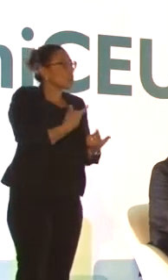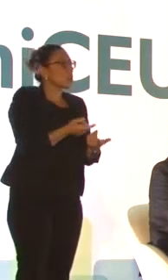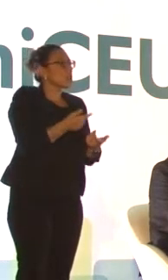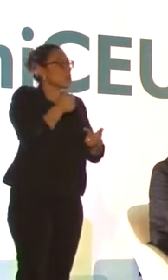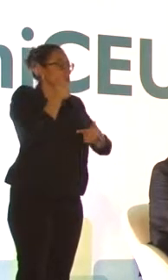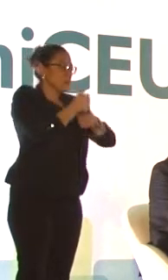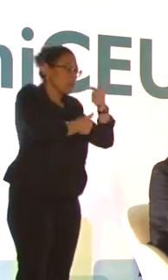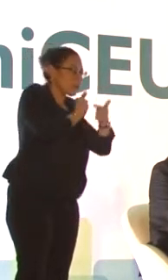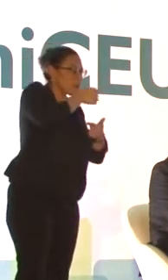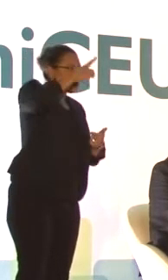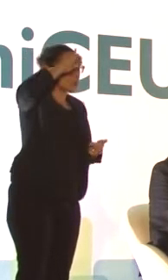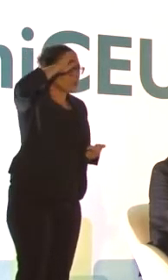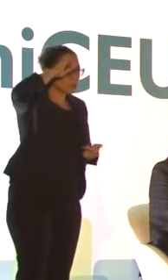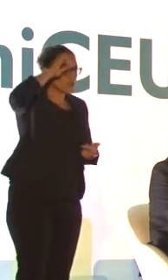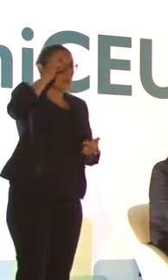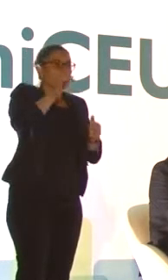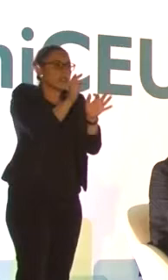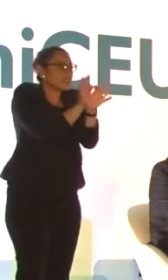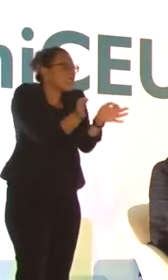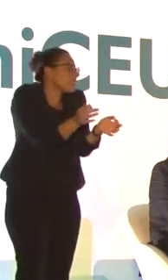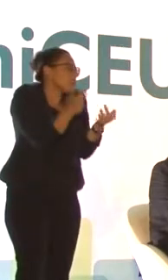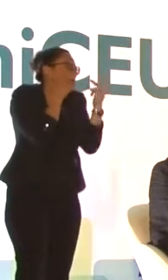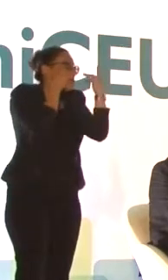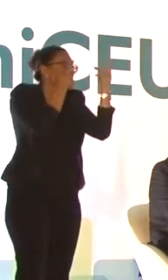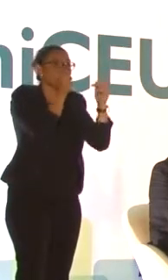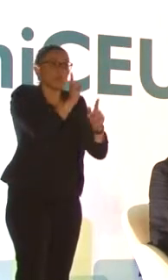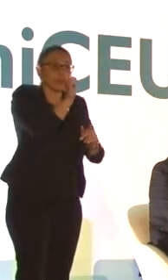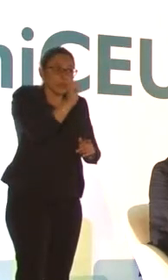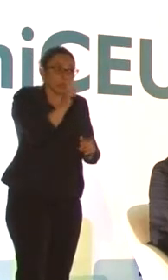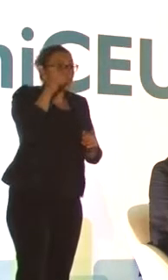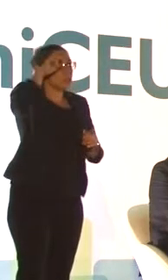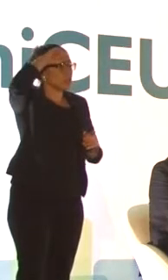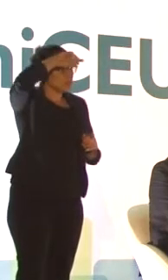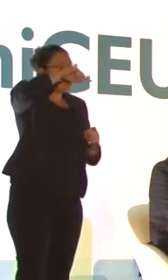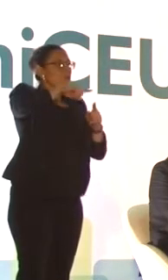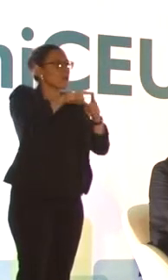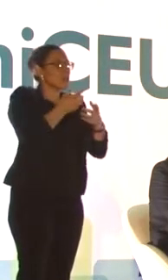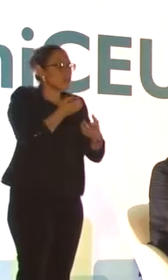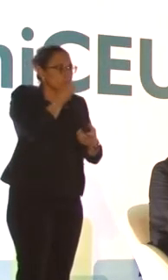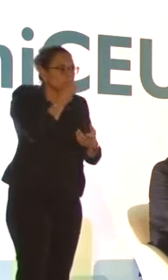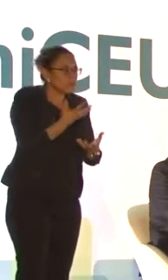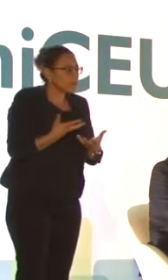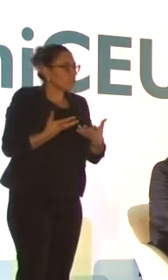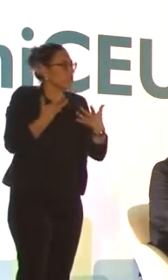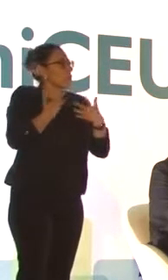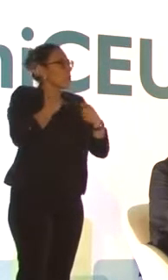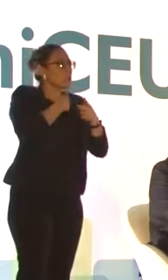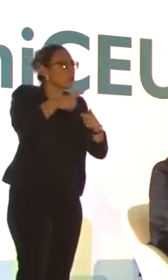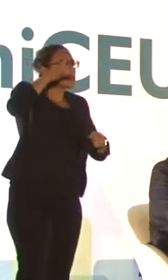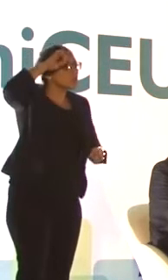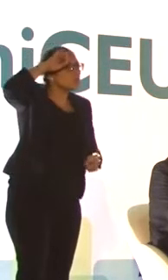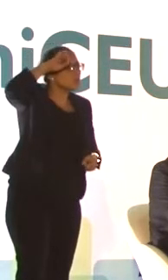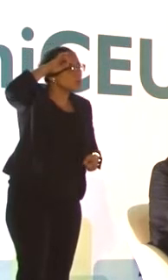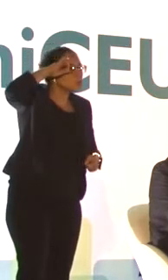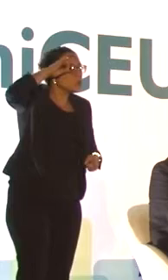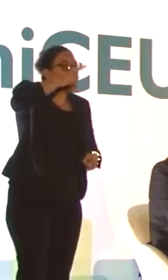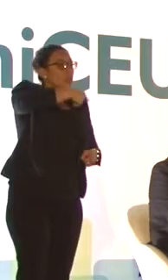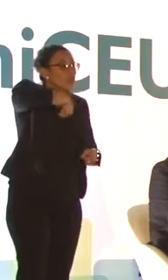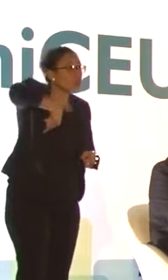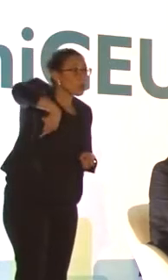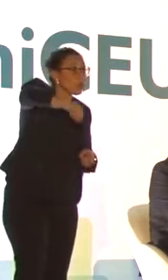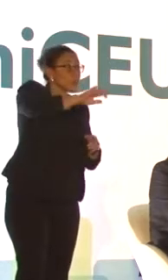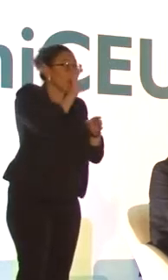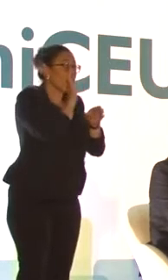trabalho cotidiano não é simples, mas é maravilhoso nós sabermos que no chão da escola, no dia a dia, a gente